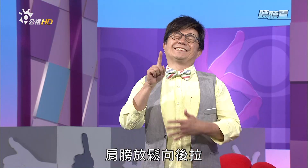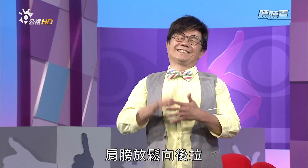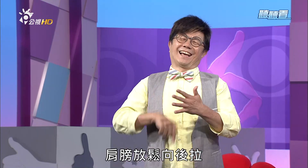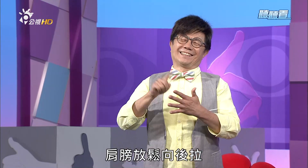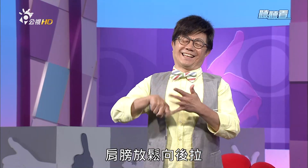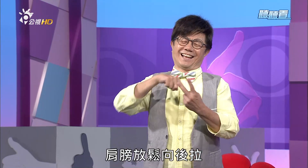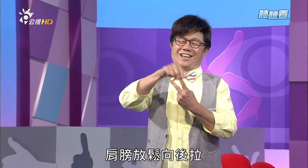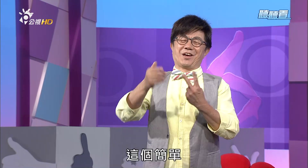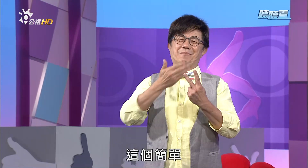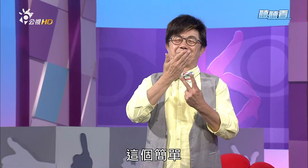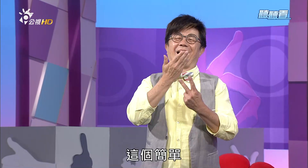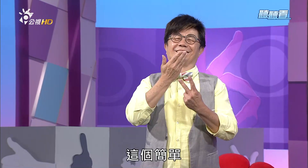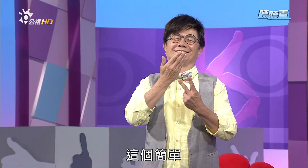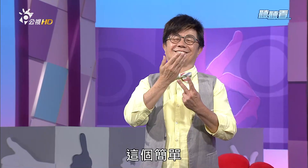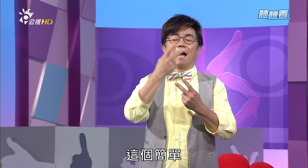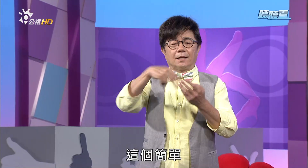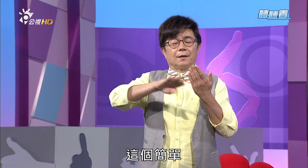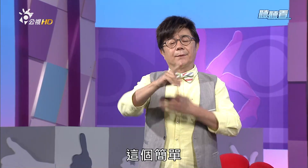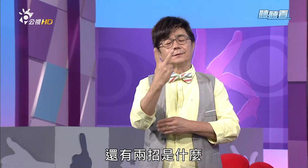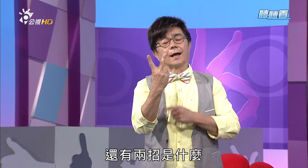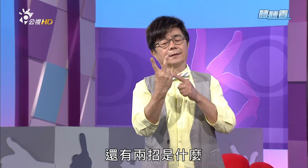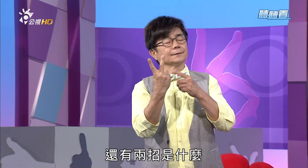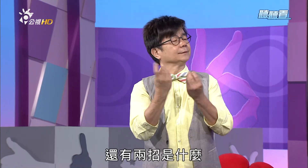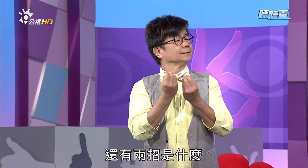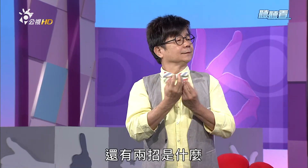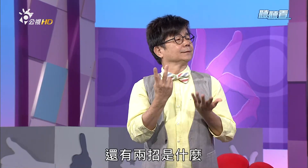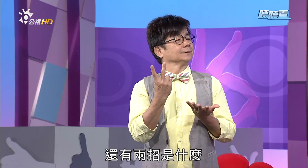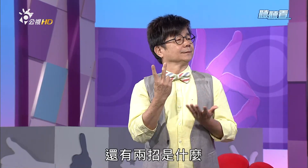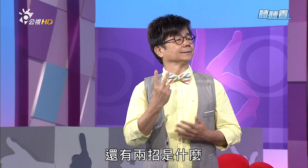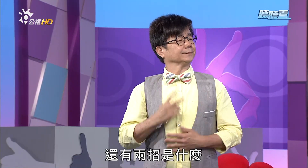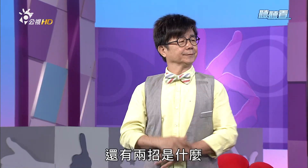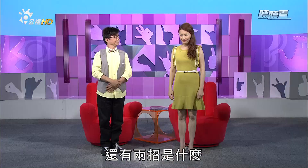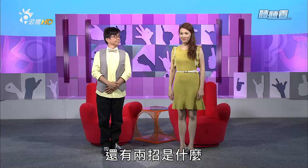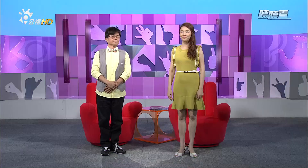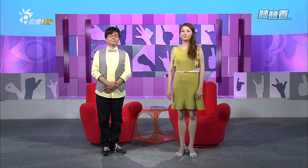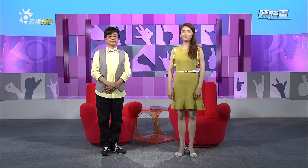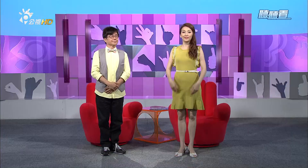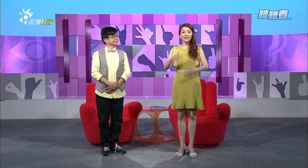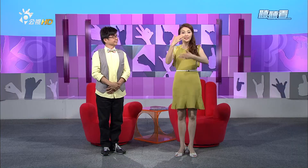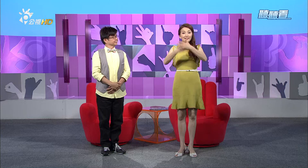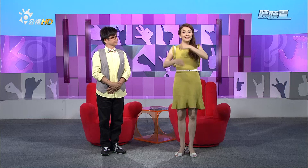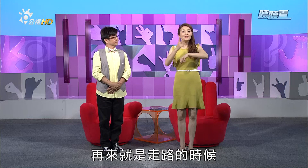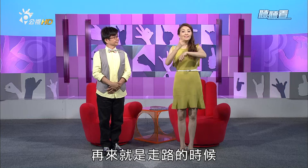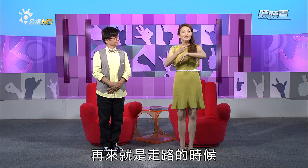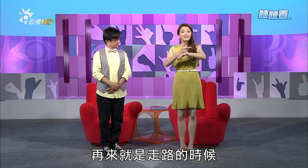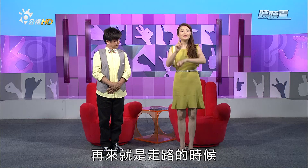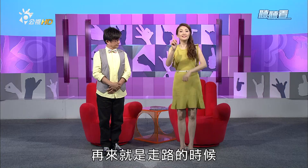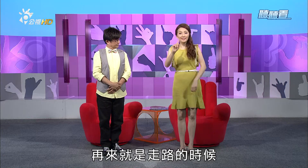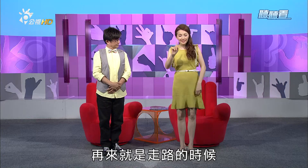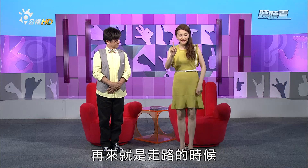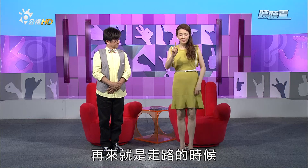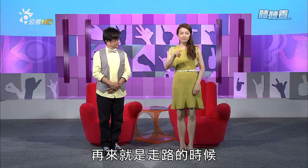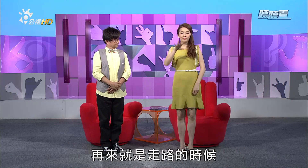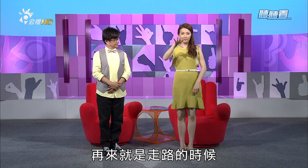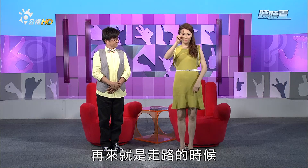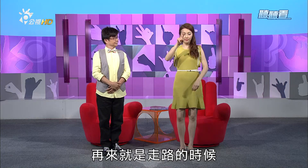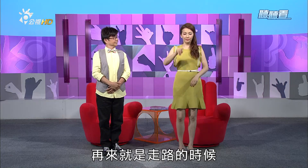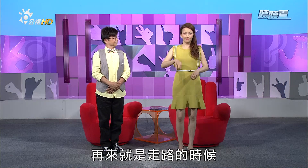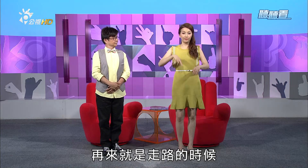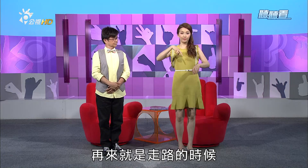向后拉，这个简单。还有两招是什么？ 再来呢，就是走路的时候